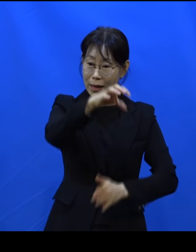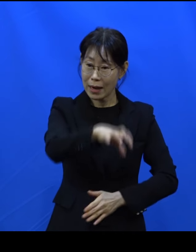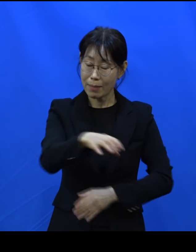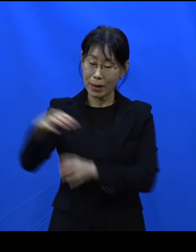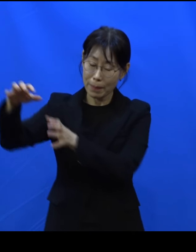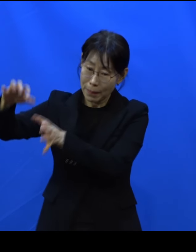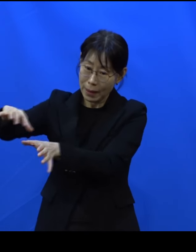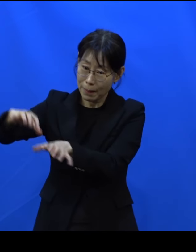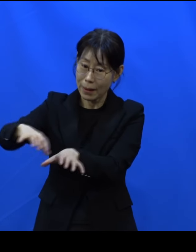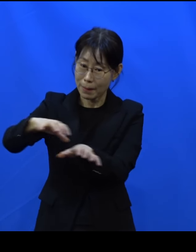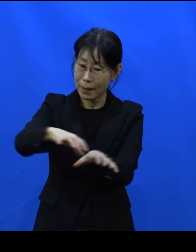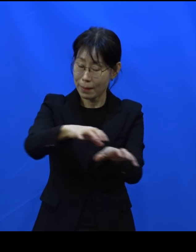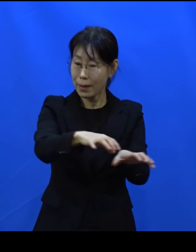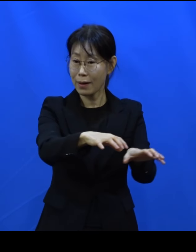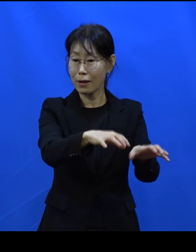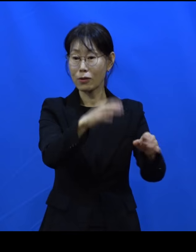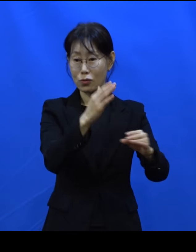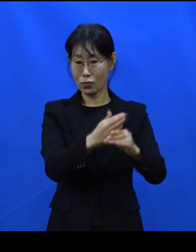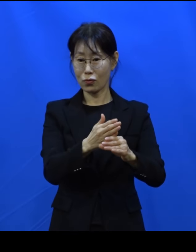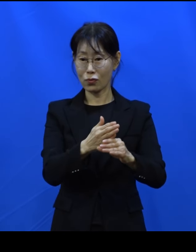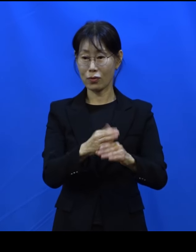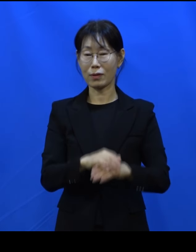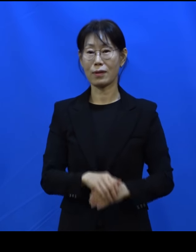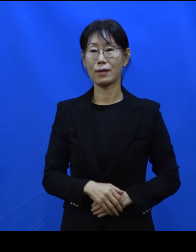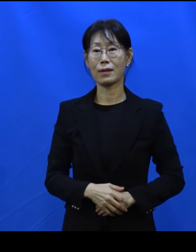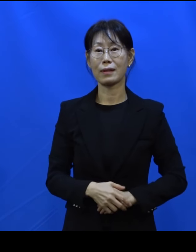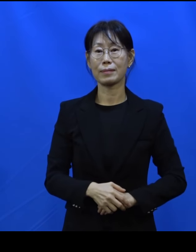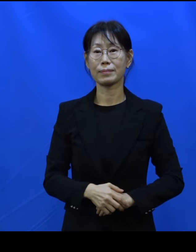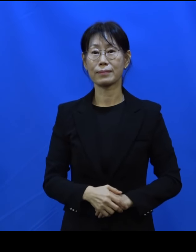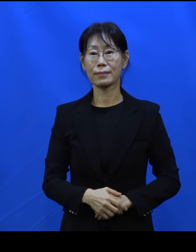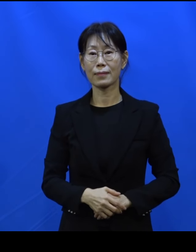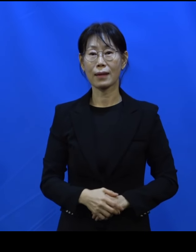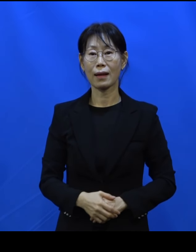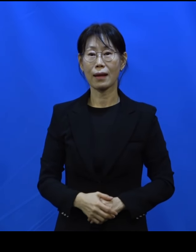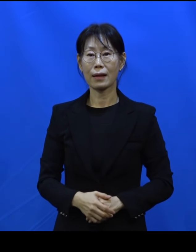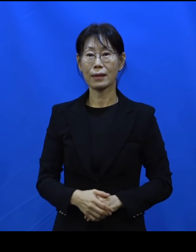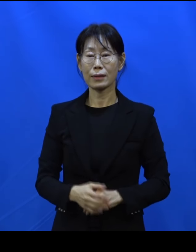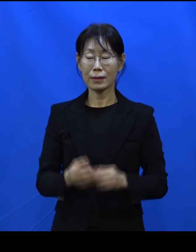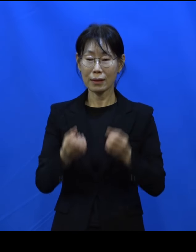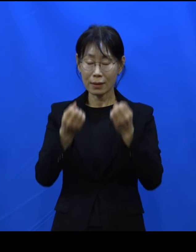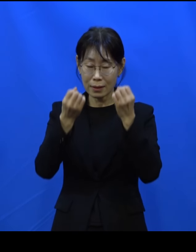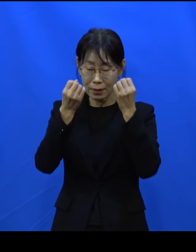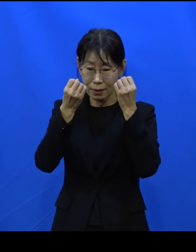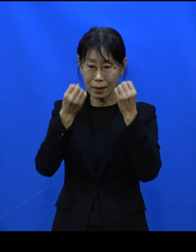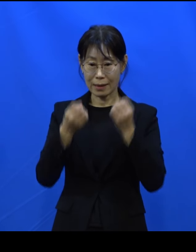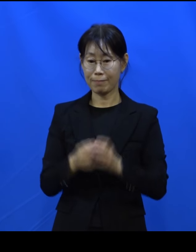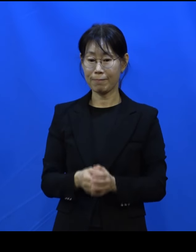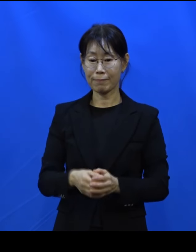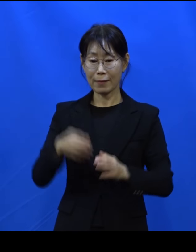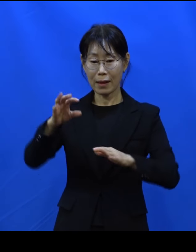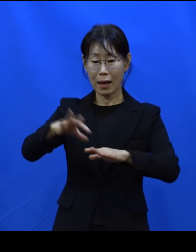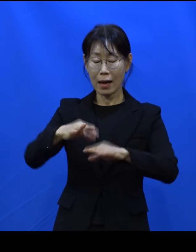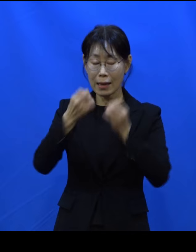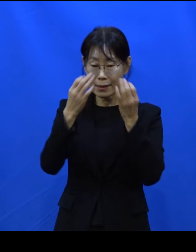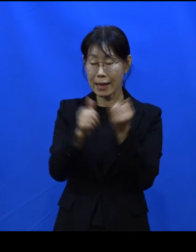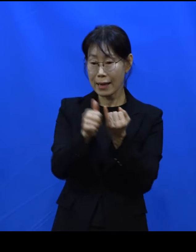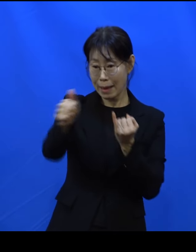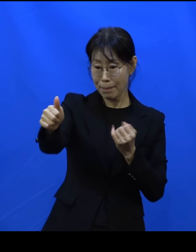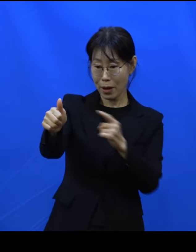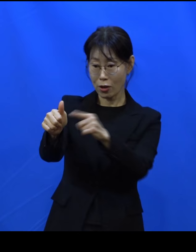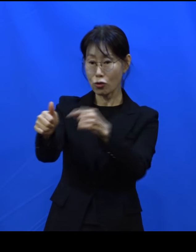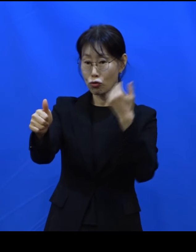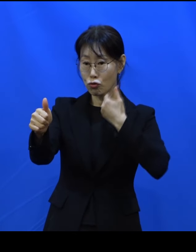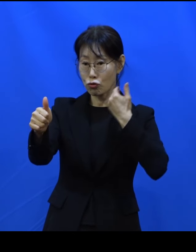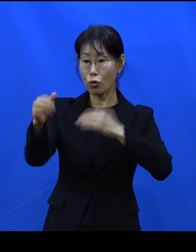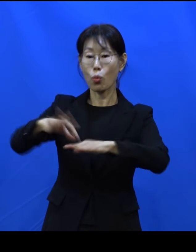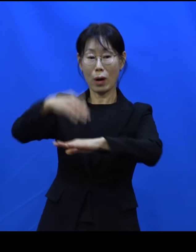신랑에게 초점을 맞춰 있습니다. 모든 초점이 신랑에게 맞춰졌어요. 신랑이지만 그분은 누구예요? 왕입니다. 그래서 광야에서